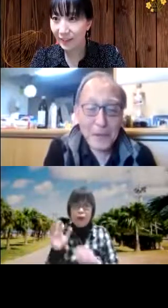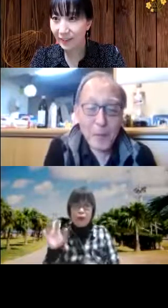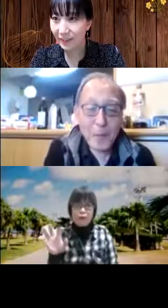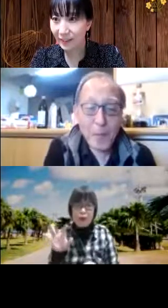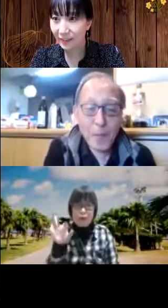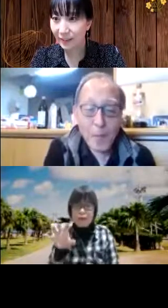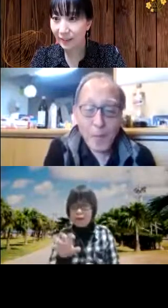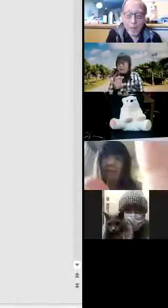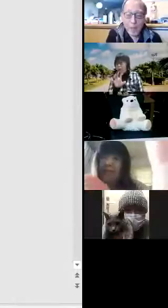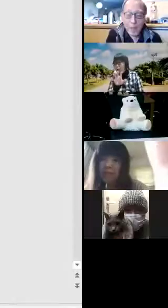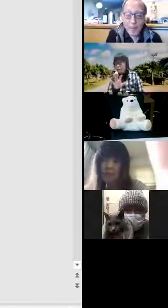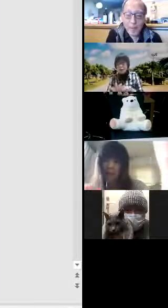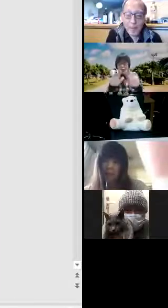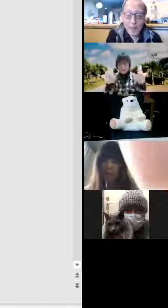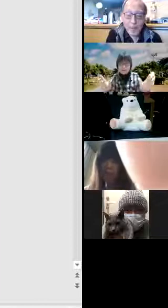タケちゃん来た。